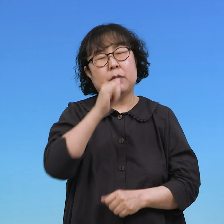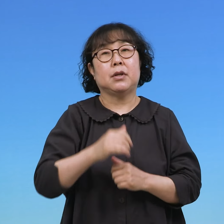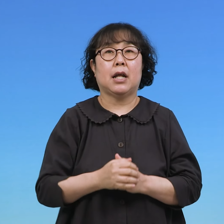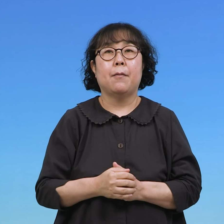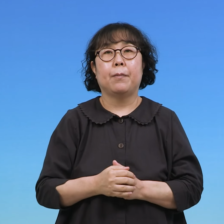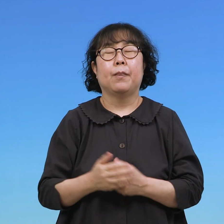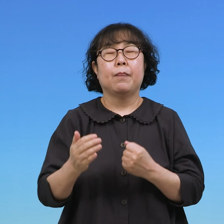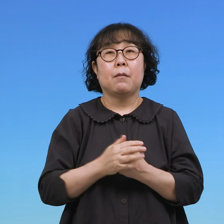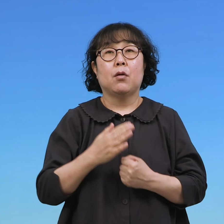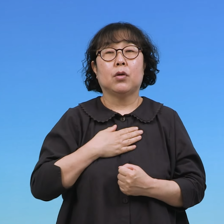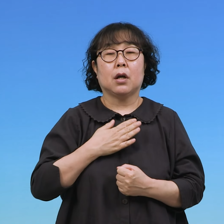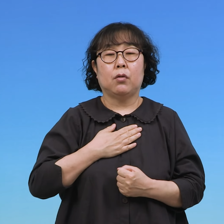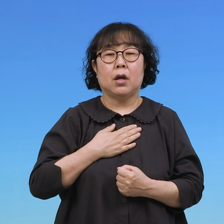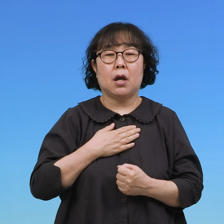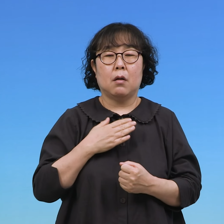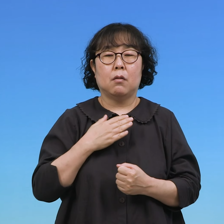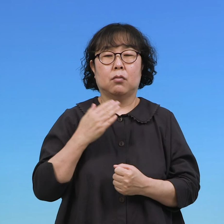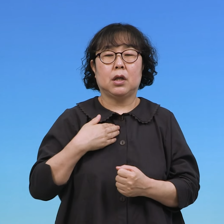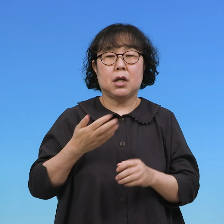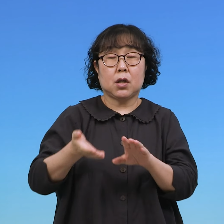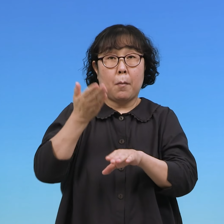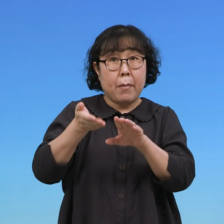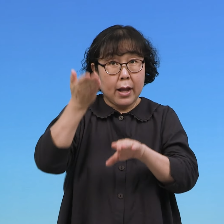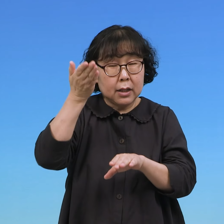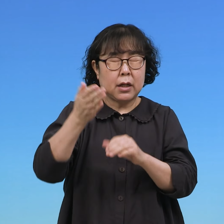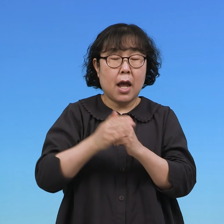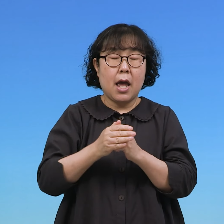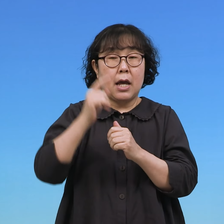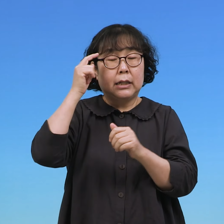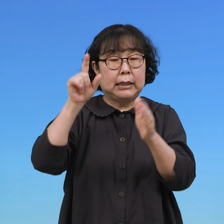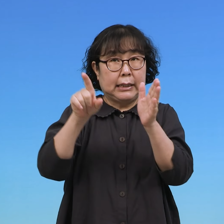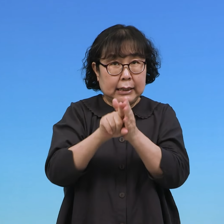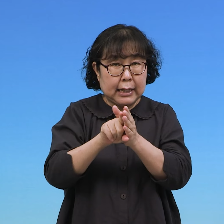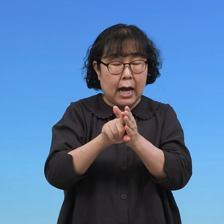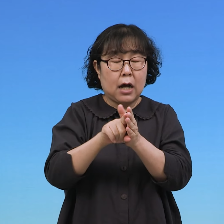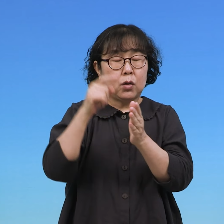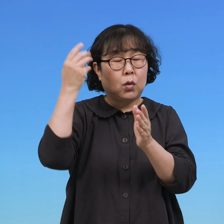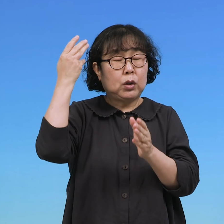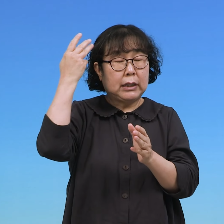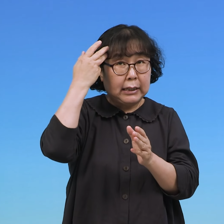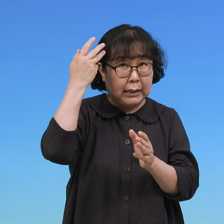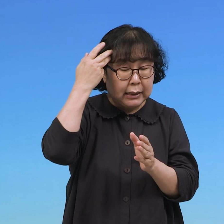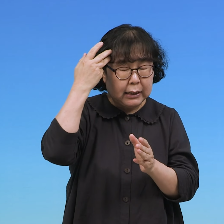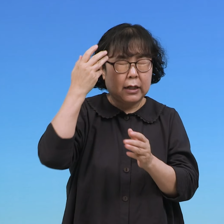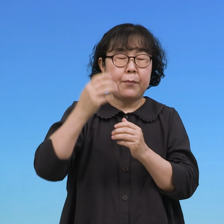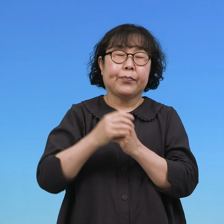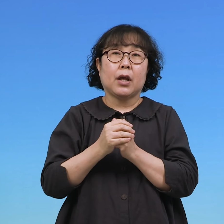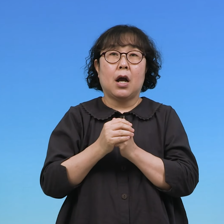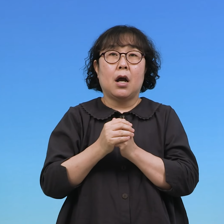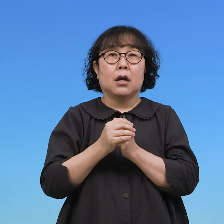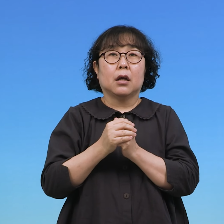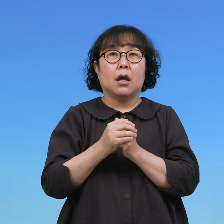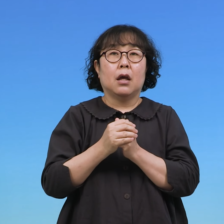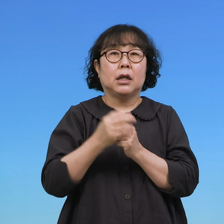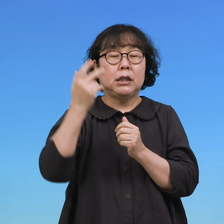윗대 어른들의 그 신앙과 또 지식과 그 사상과 철학의